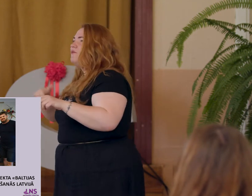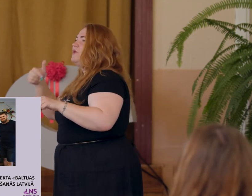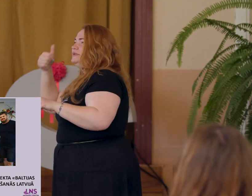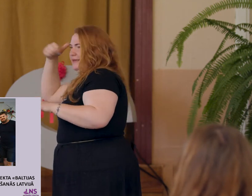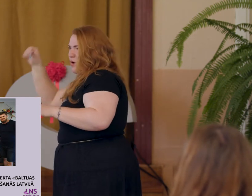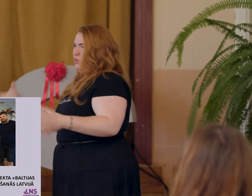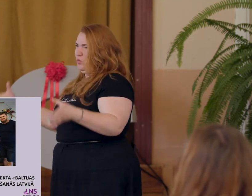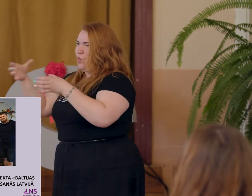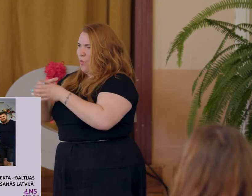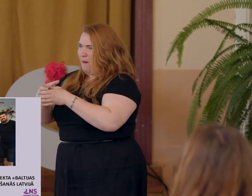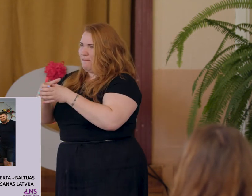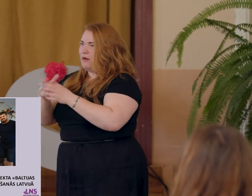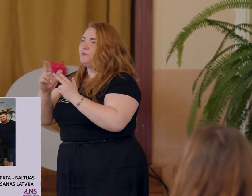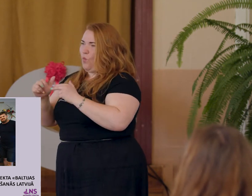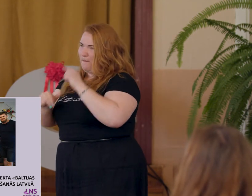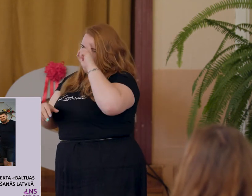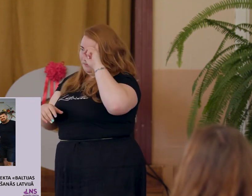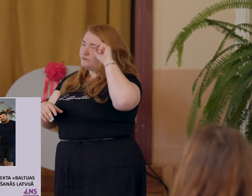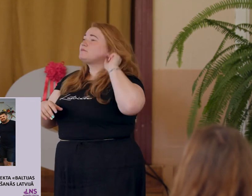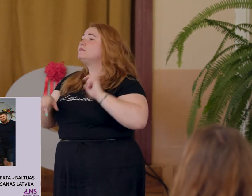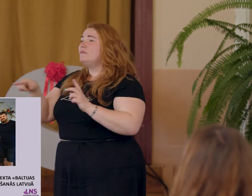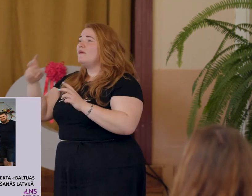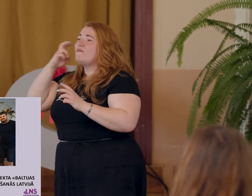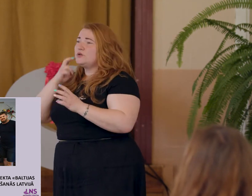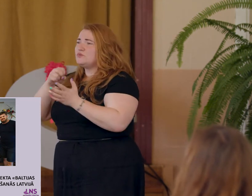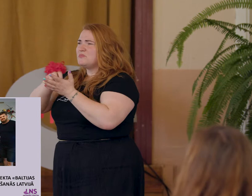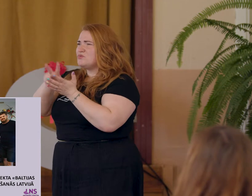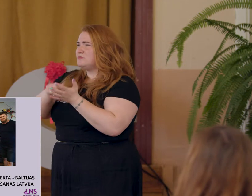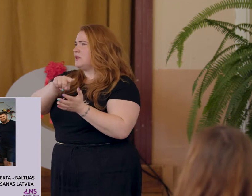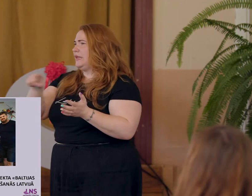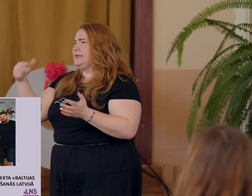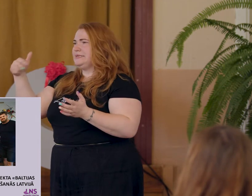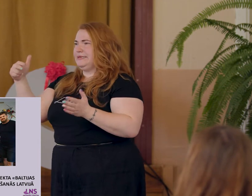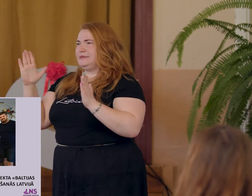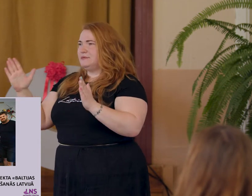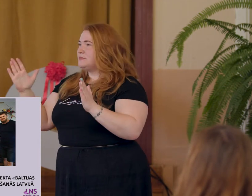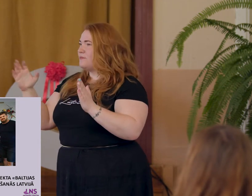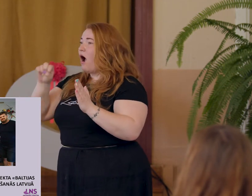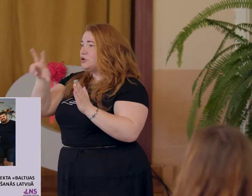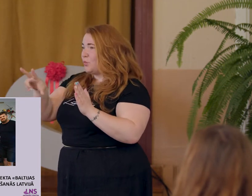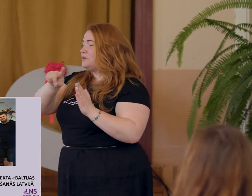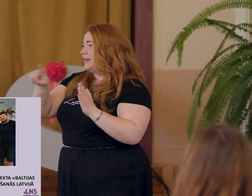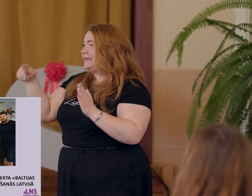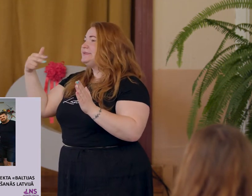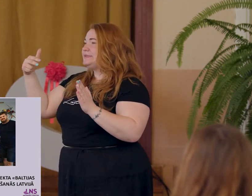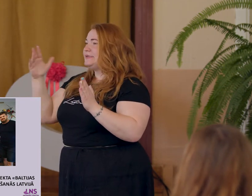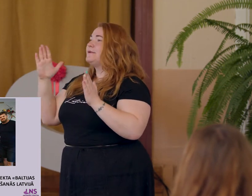Baltijas, Latvijas, Lietuvas, Igaunijas kopējā tikšanās. Nu, tikās no 18. augustā